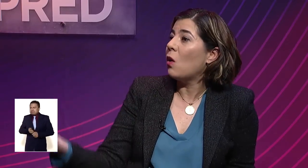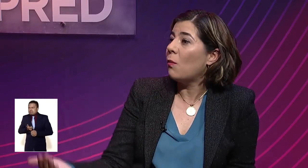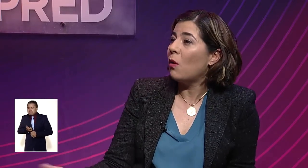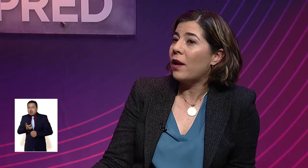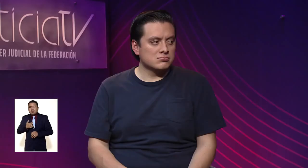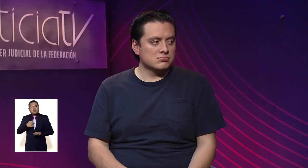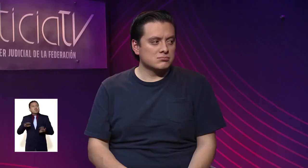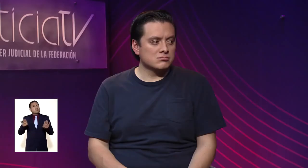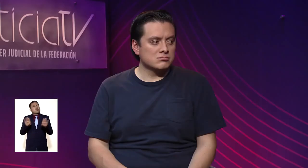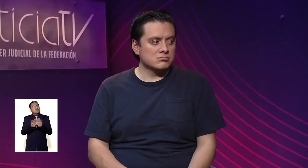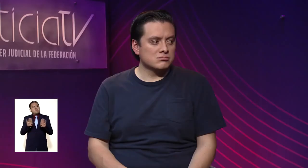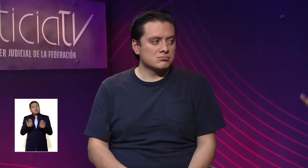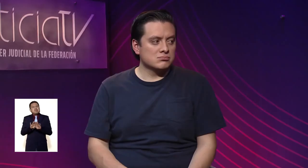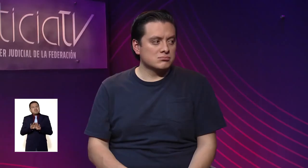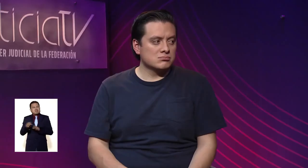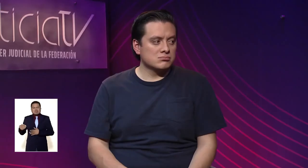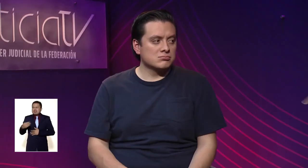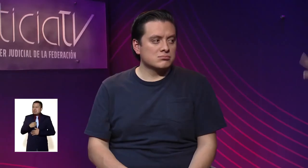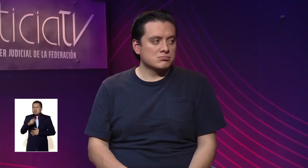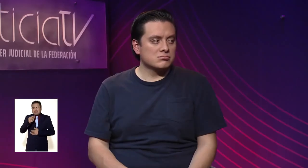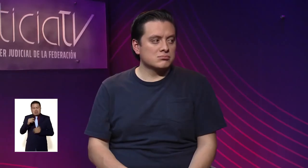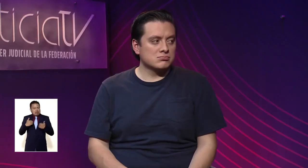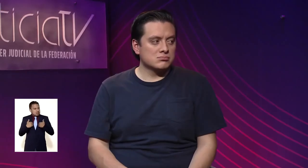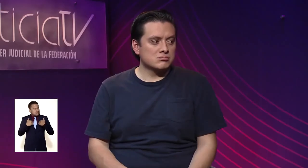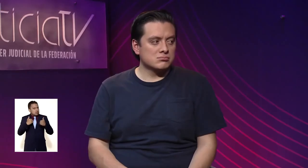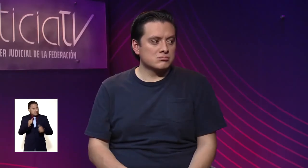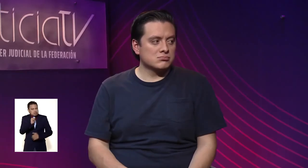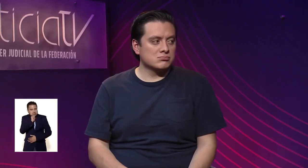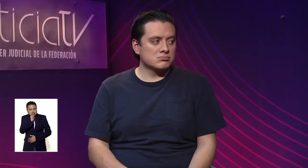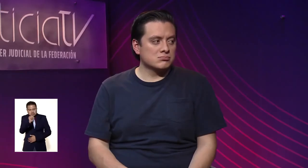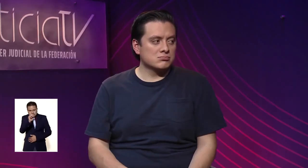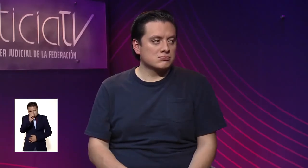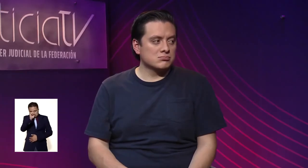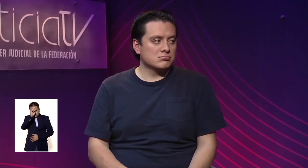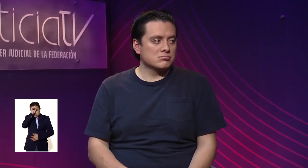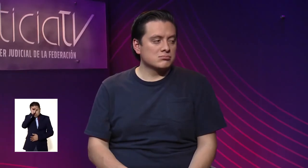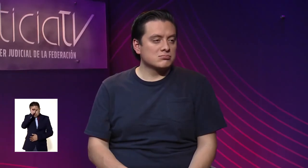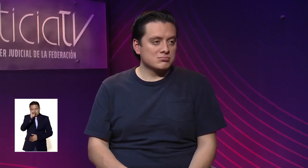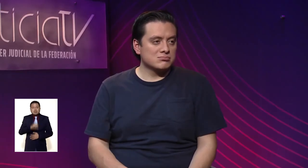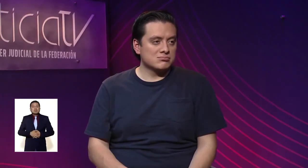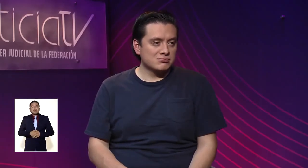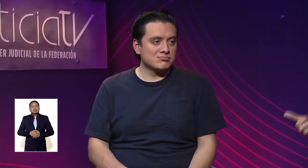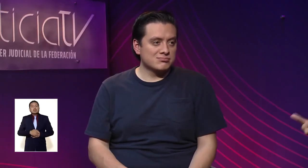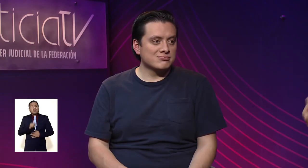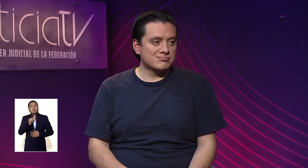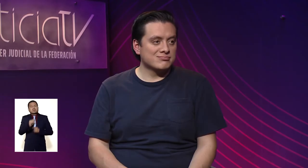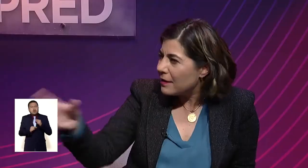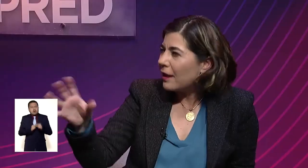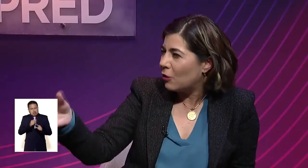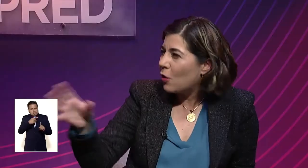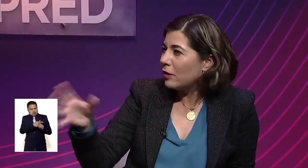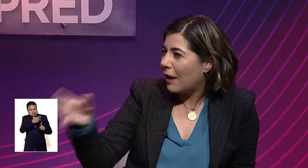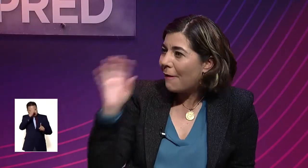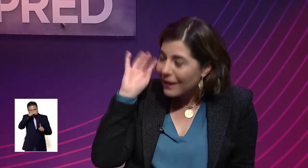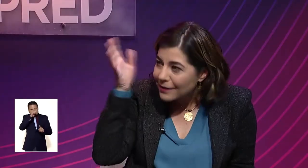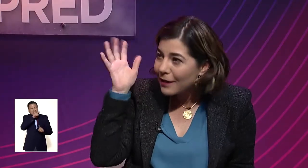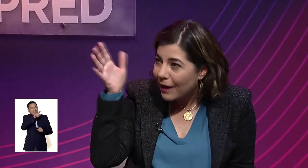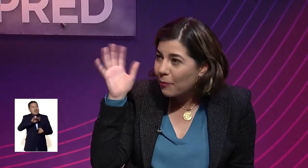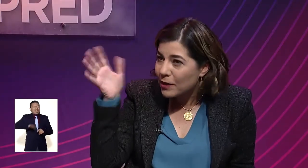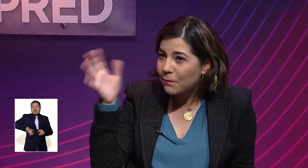como que pues no entendía yo nada, ¿no? Digamos. Y un poco esa experiencia que tú contabas pues